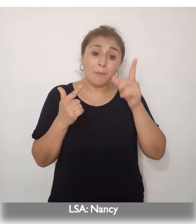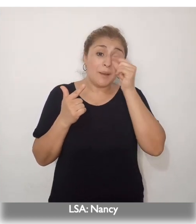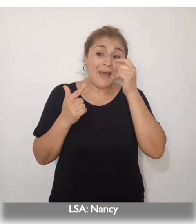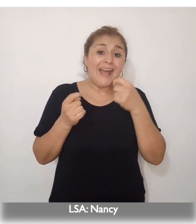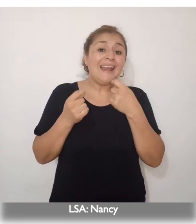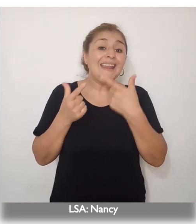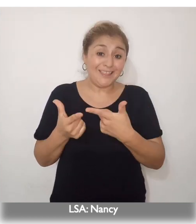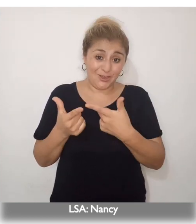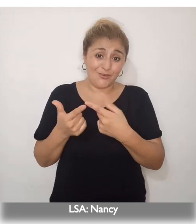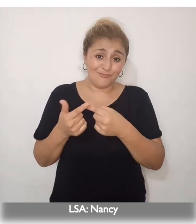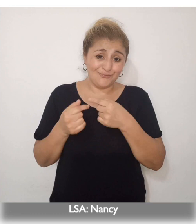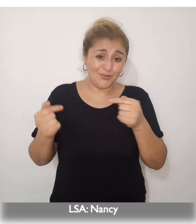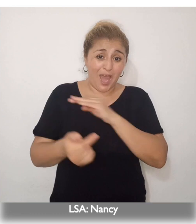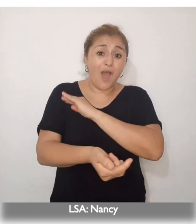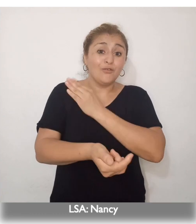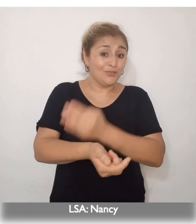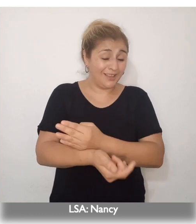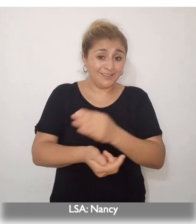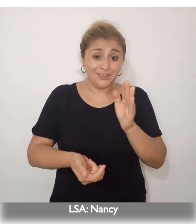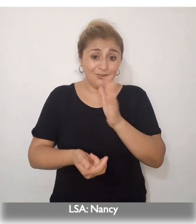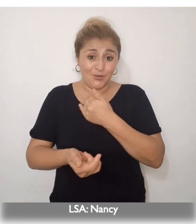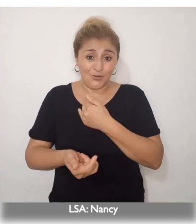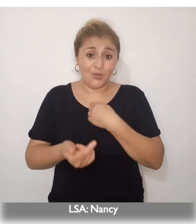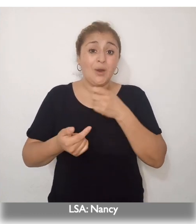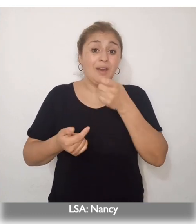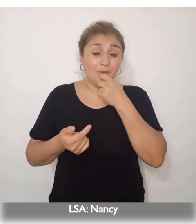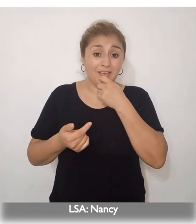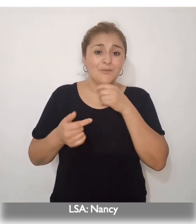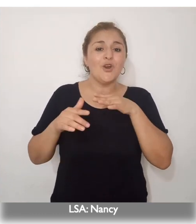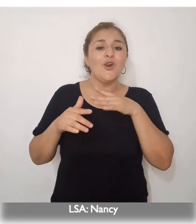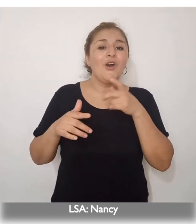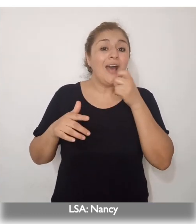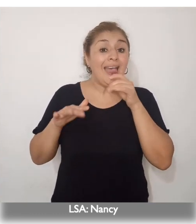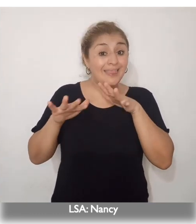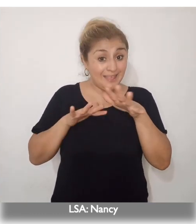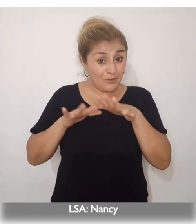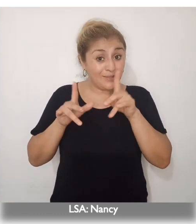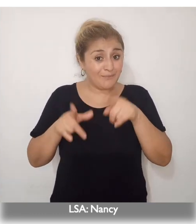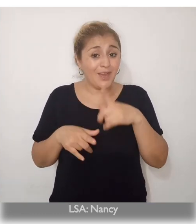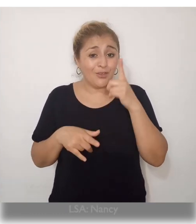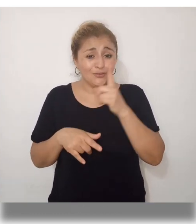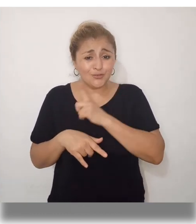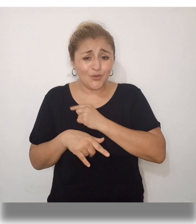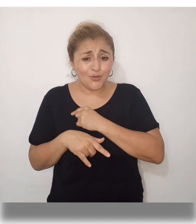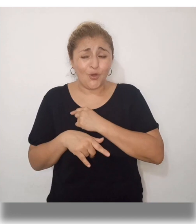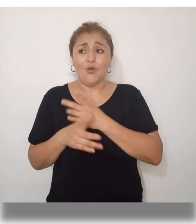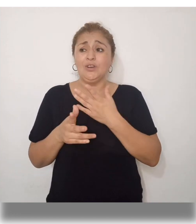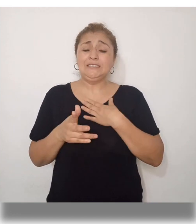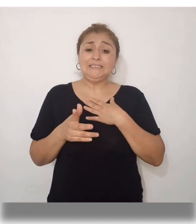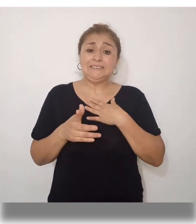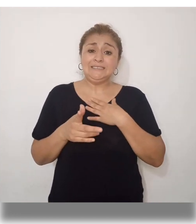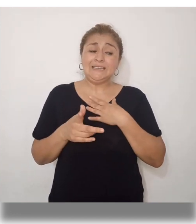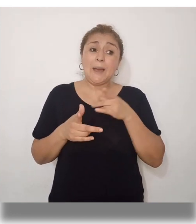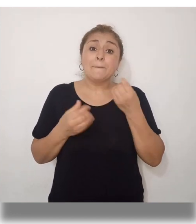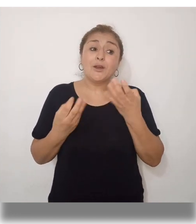situaciones de conflicto situaciones de dolor situaciones adversas para que él pudiera